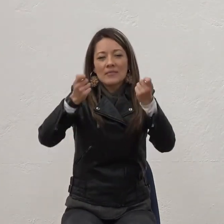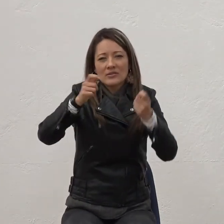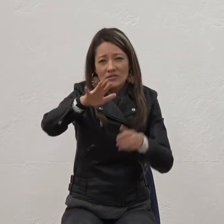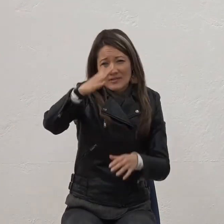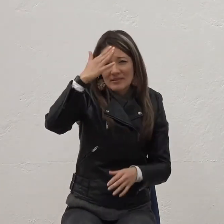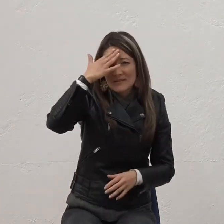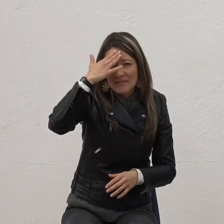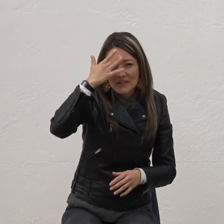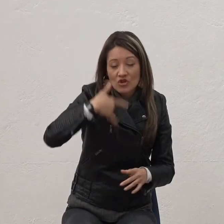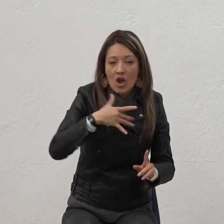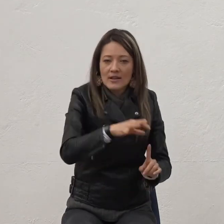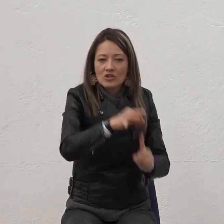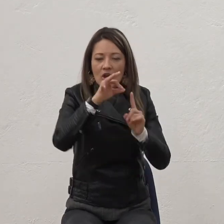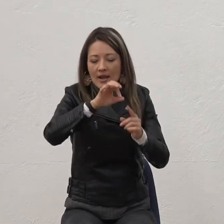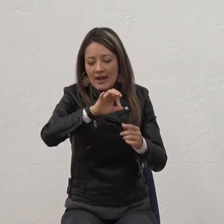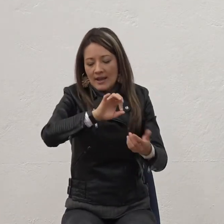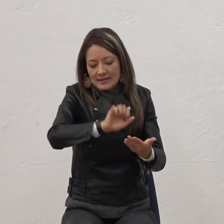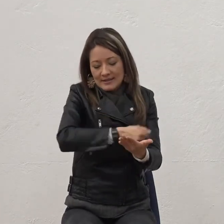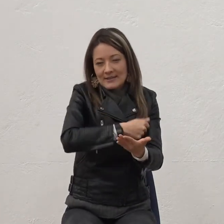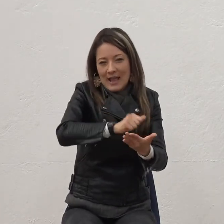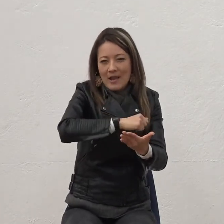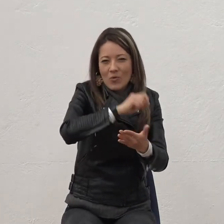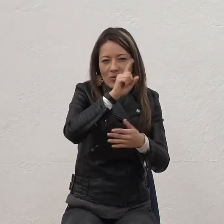qué escogí el Salmo 118?